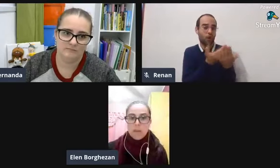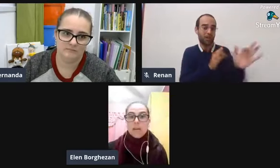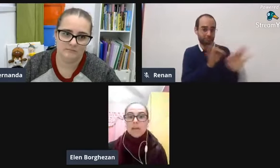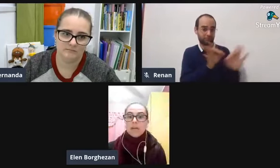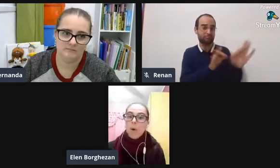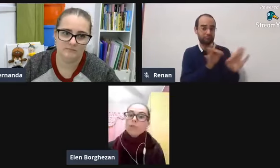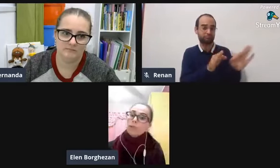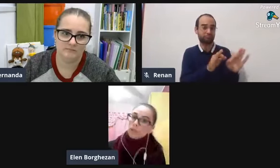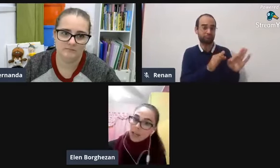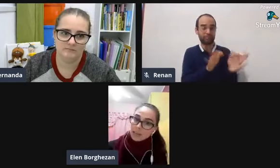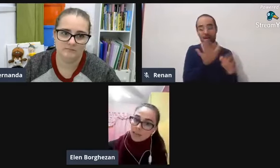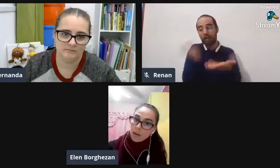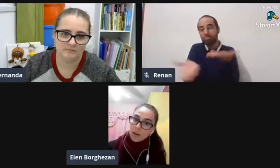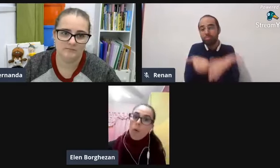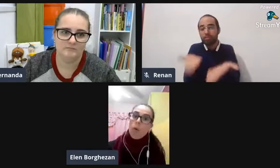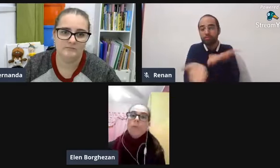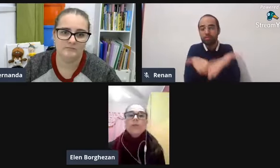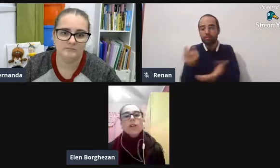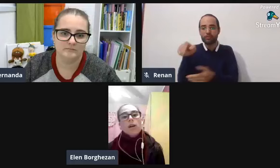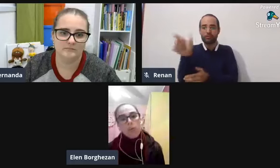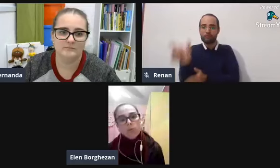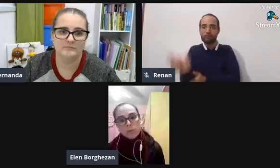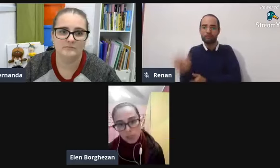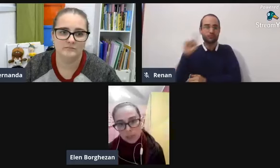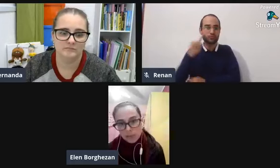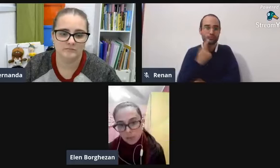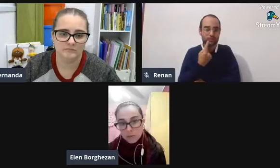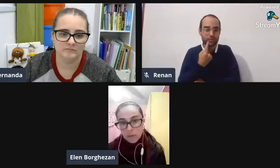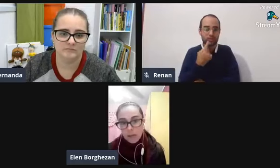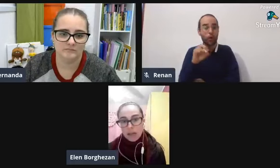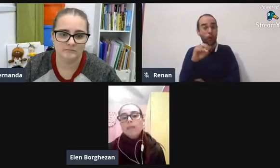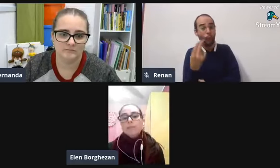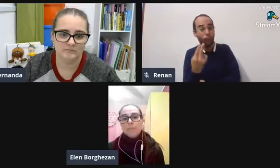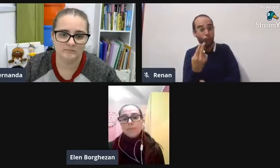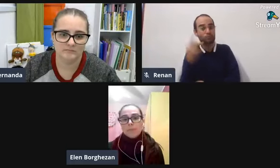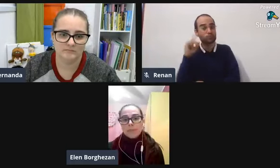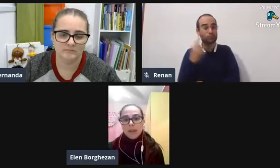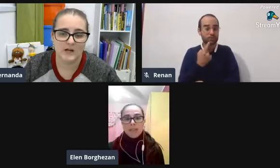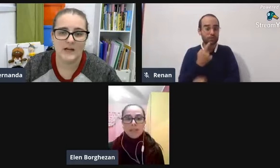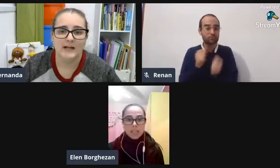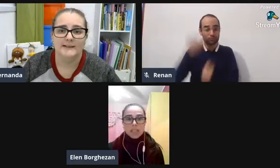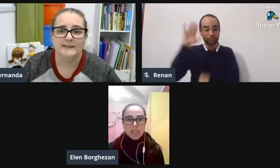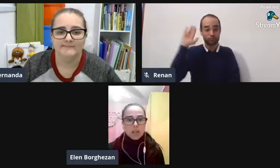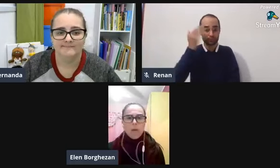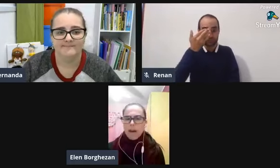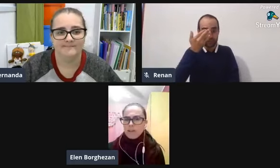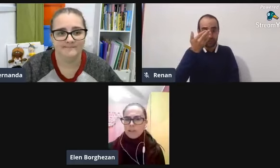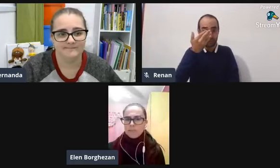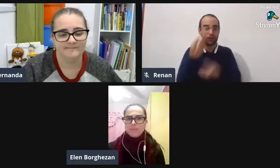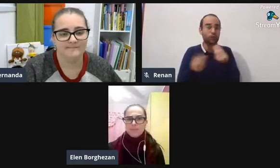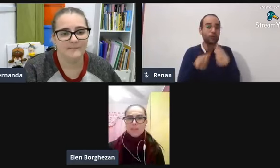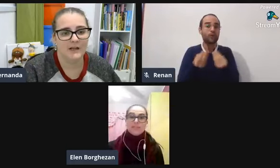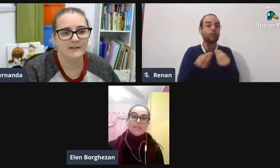chega com surdez ou um que chega com surdez e surdo-cegueira? Hein, Fernanda, o que tu